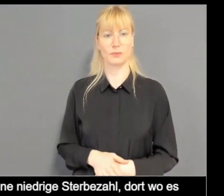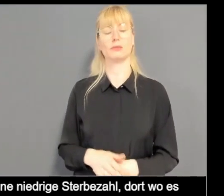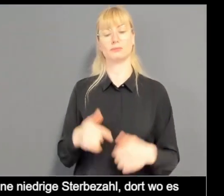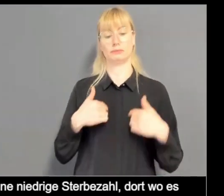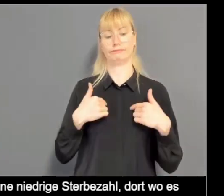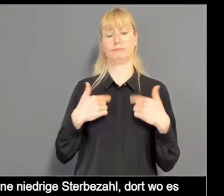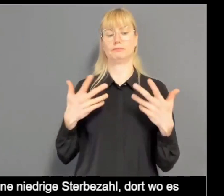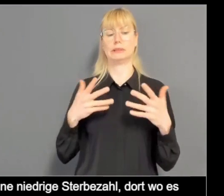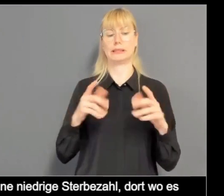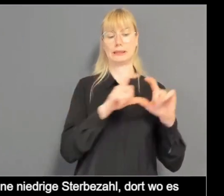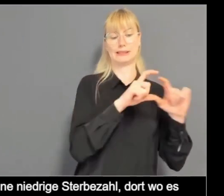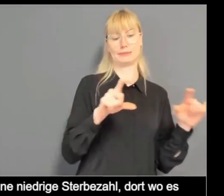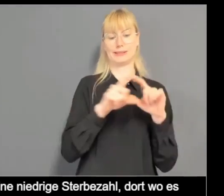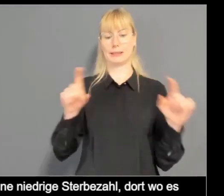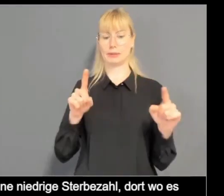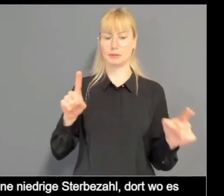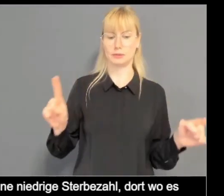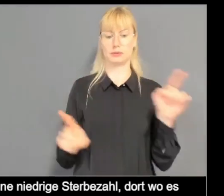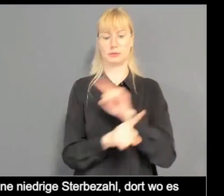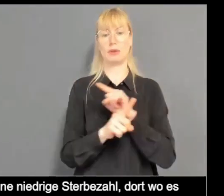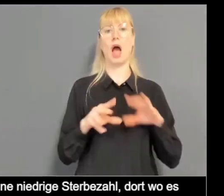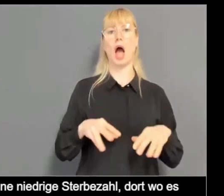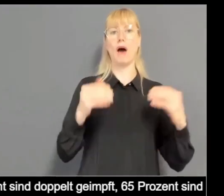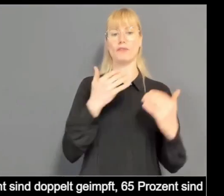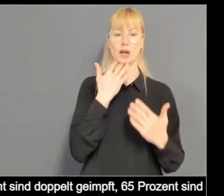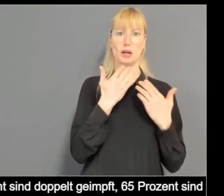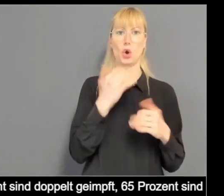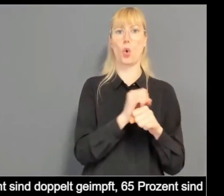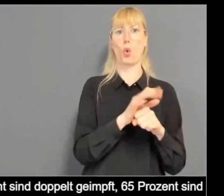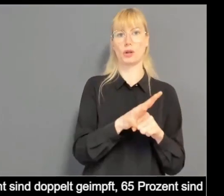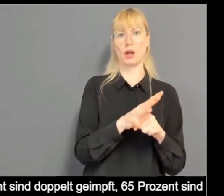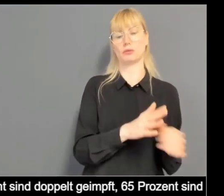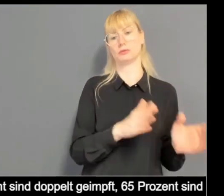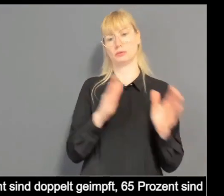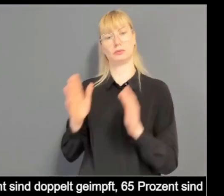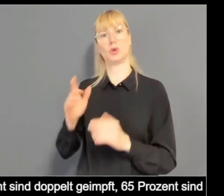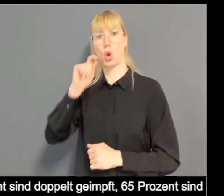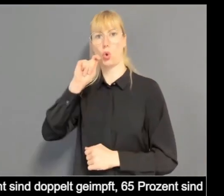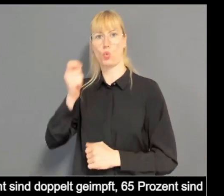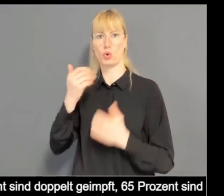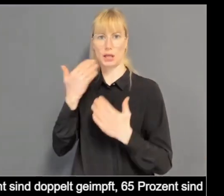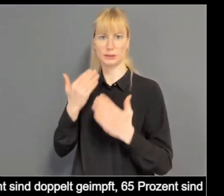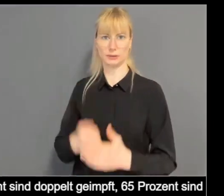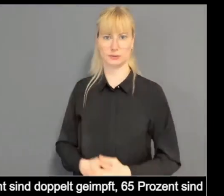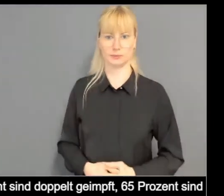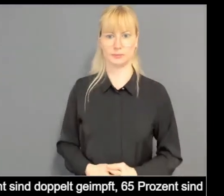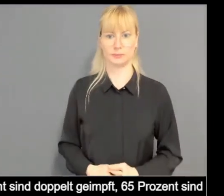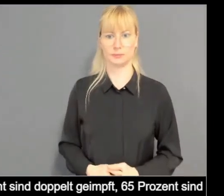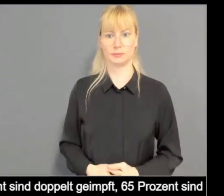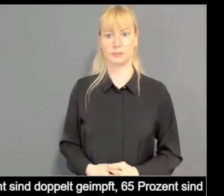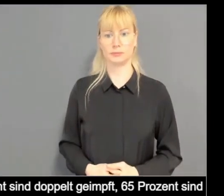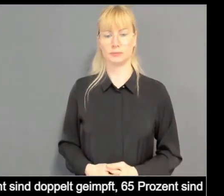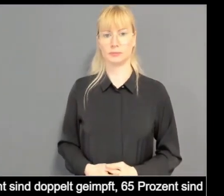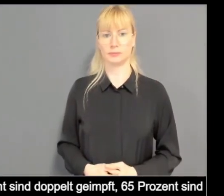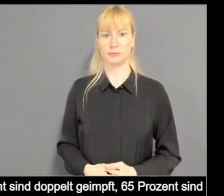Gerne, meine sehr verehrten Damen und Herren. Ich will es umdrehen und zuerst mit Corona beginnen und dann mit der Ukraine, einfach weil sie es auch im